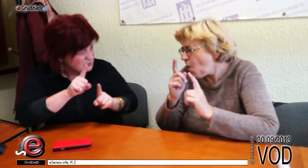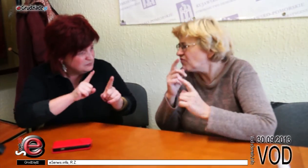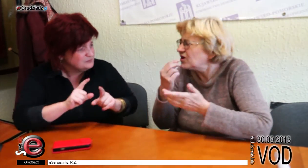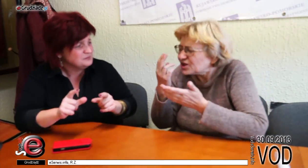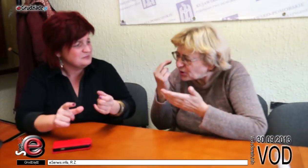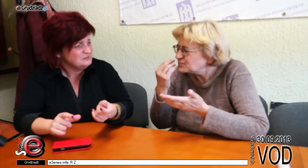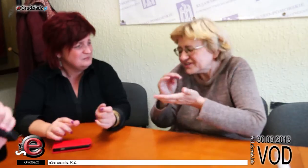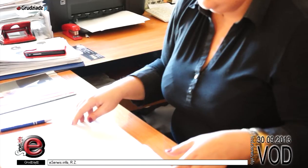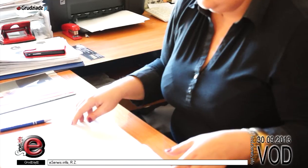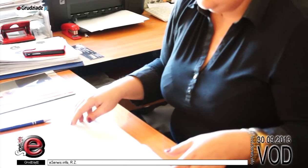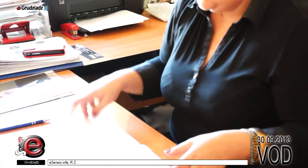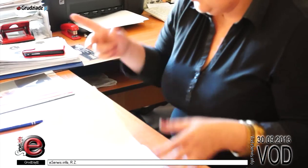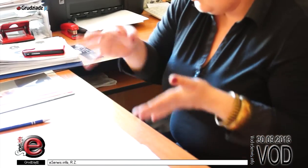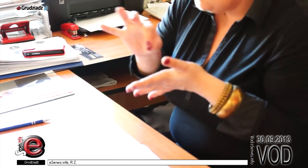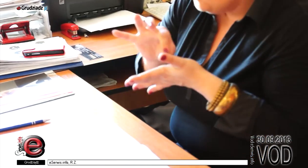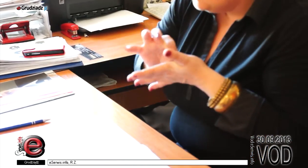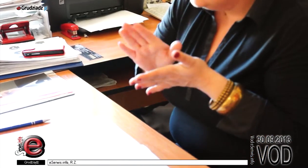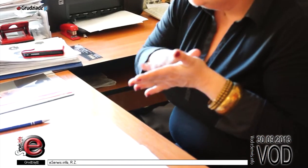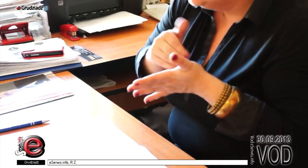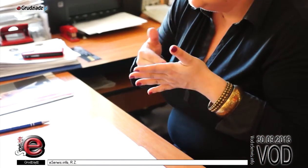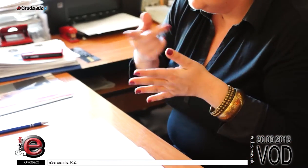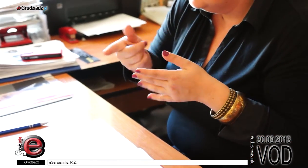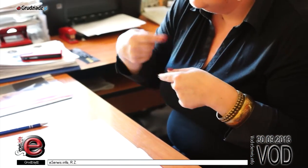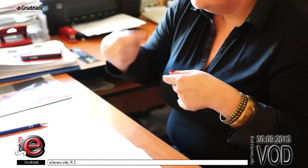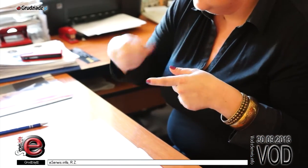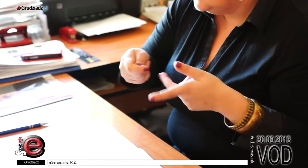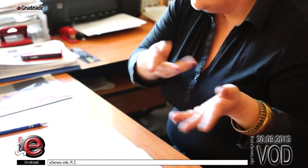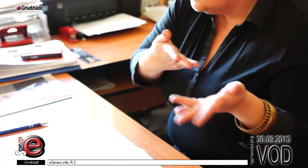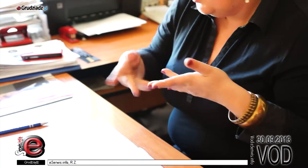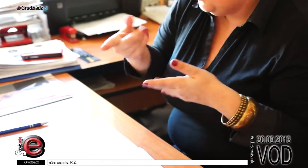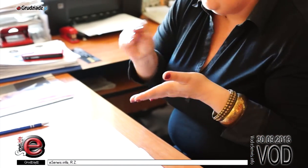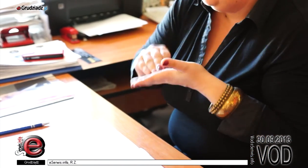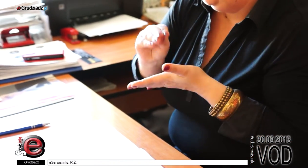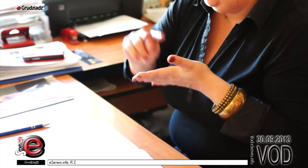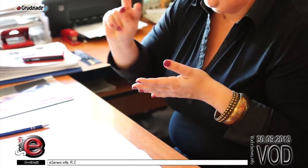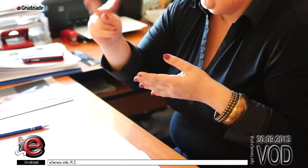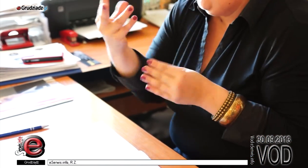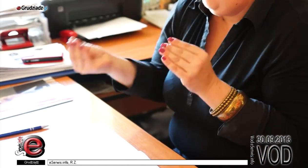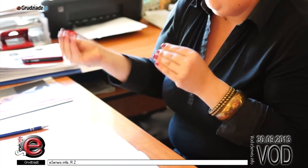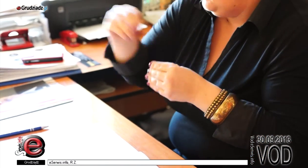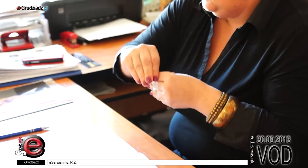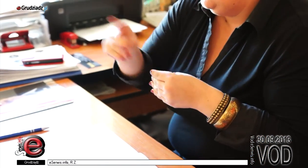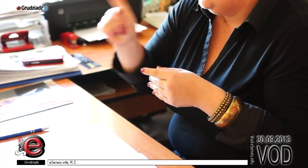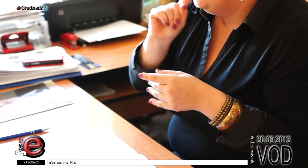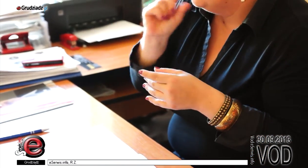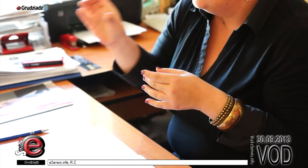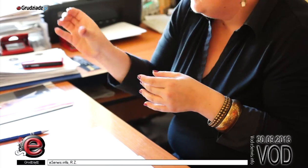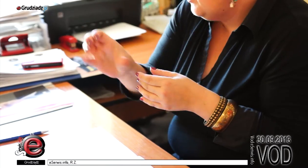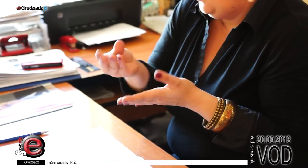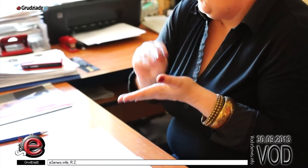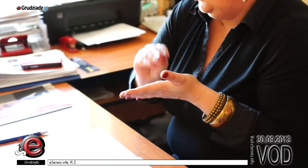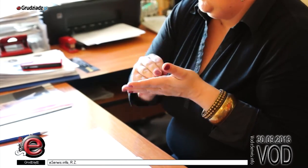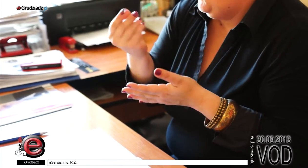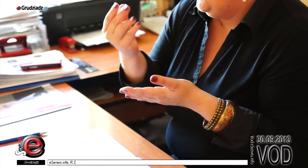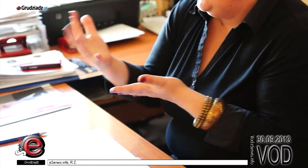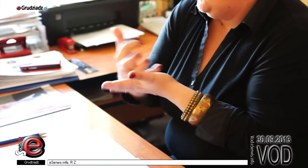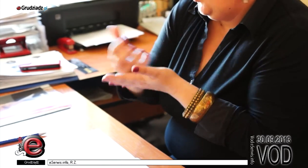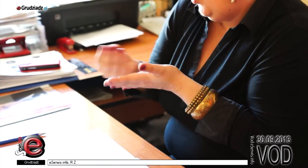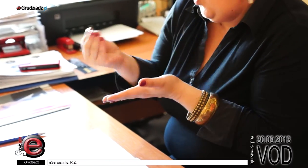osoby wymagają często więcej cierpliwości w kontaktach, co związane jest z barierami, jak na przykład w przypadku osób głuchoniemych, językiem